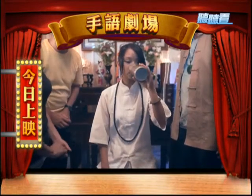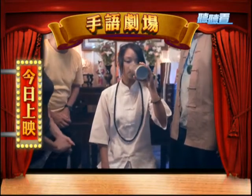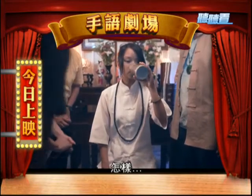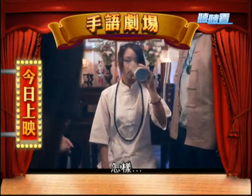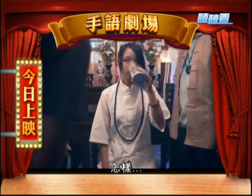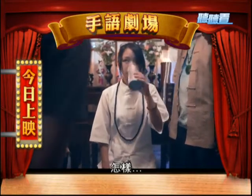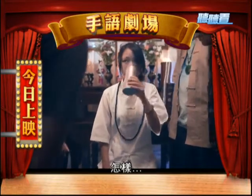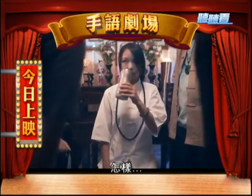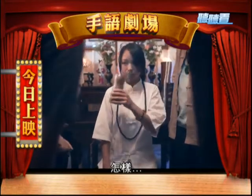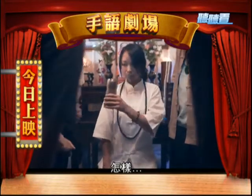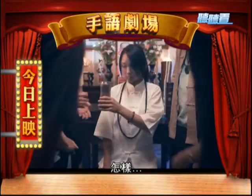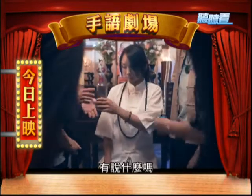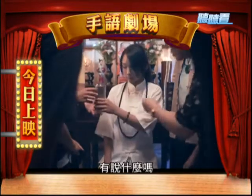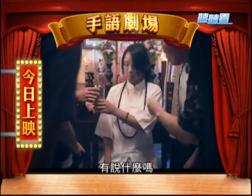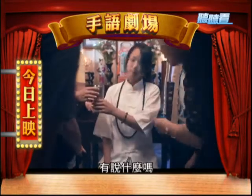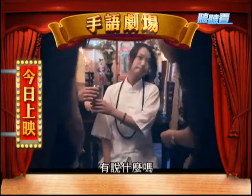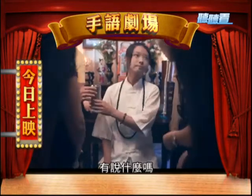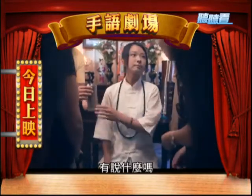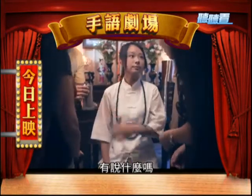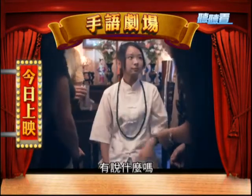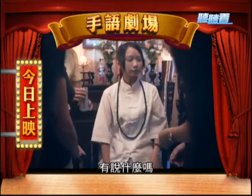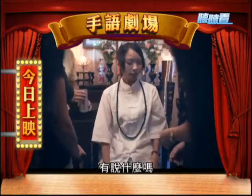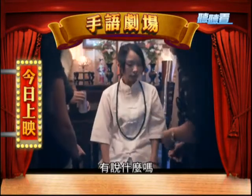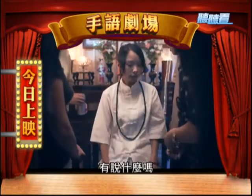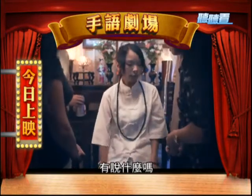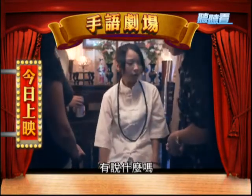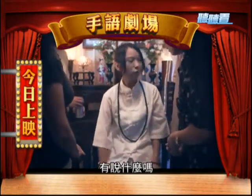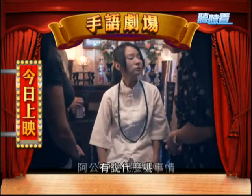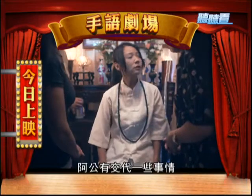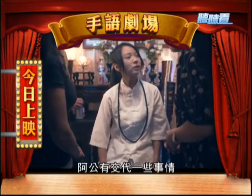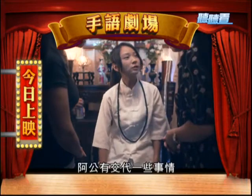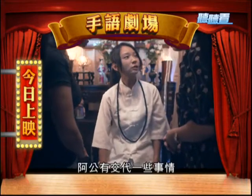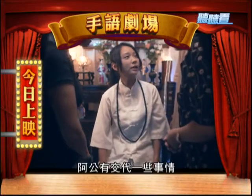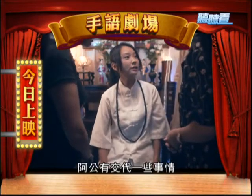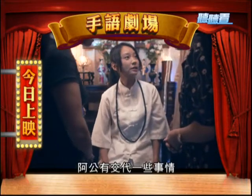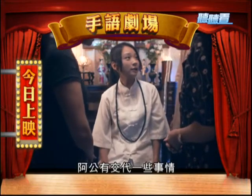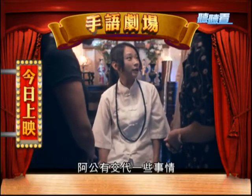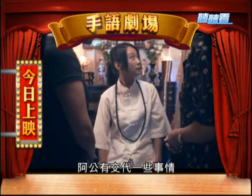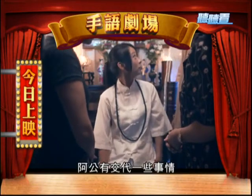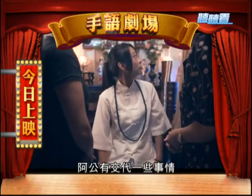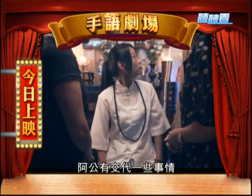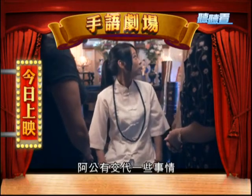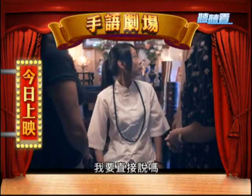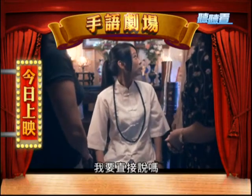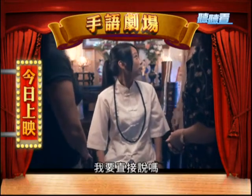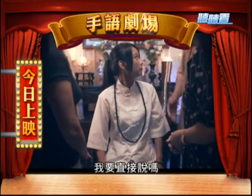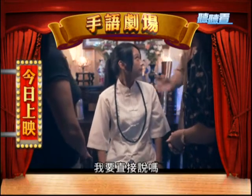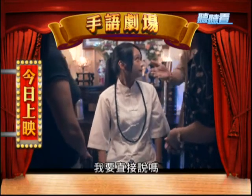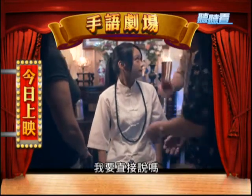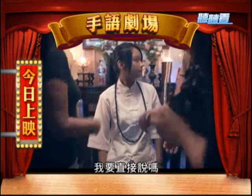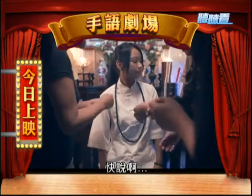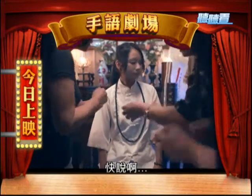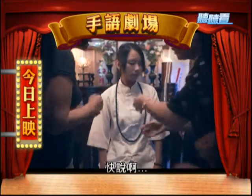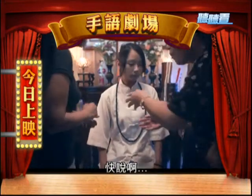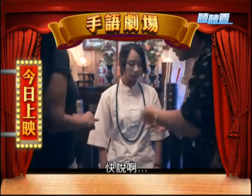安诺安诺， 阿公啥物啦？ 阿公交代一挂代志啦，我伫遮讲无。 紧讲啊，紧